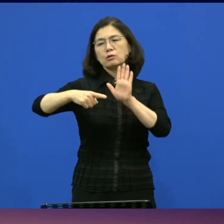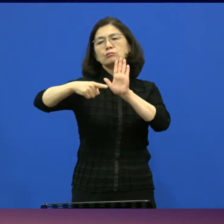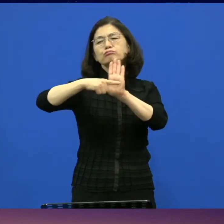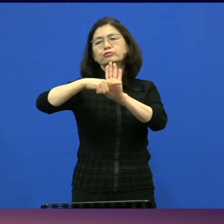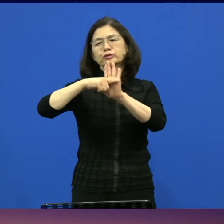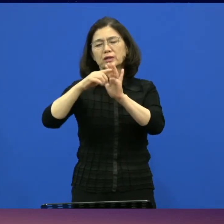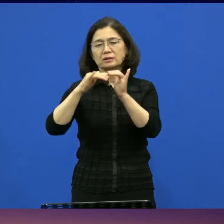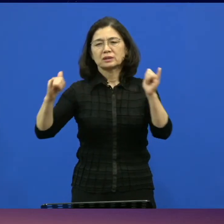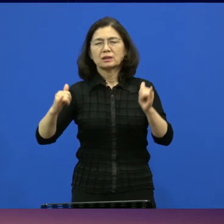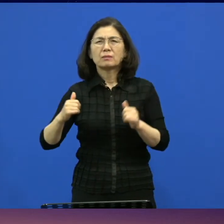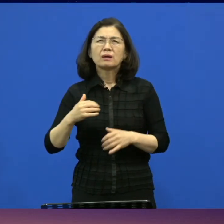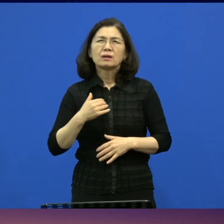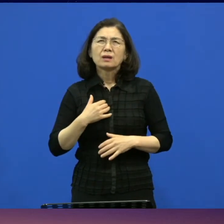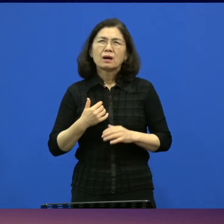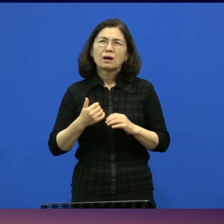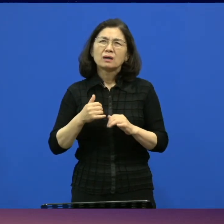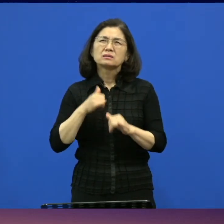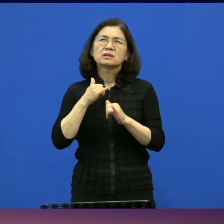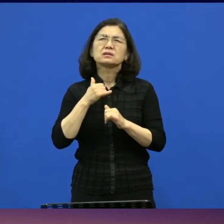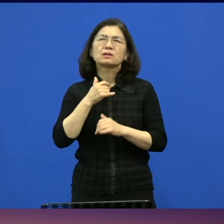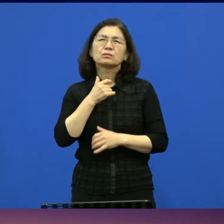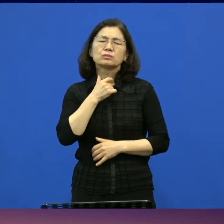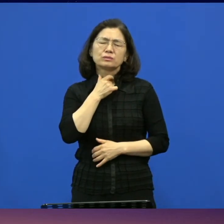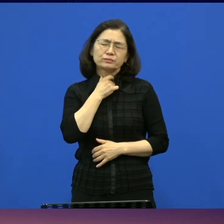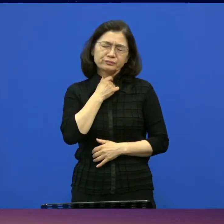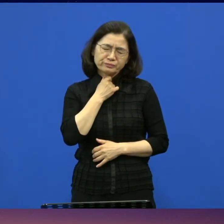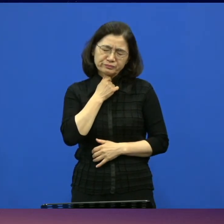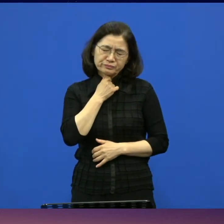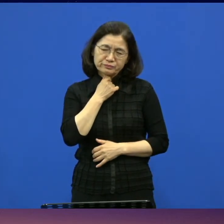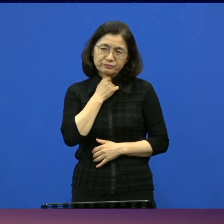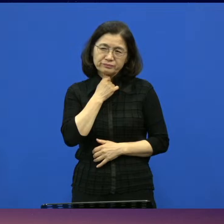차라리 죽어버릴까? 심하면